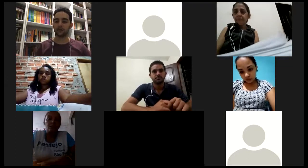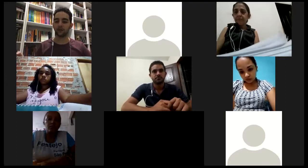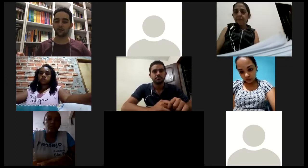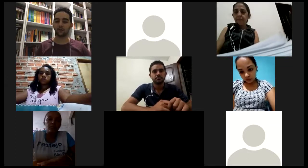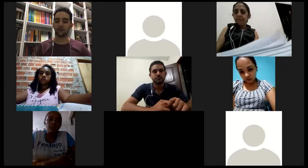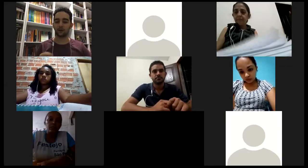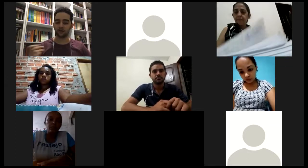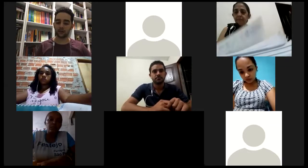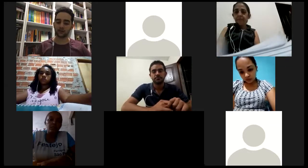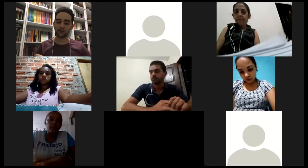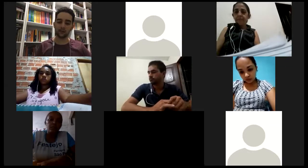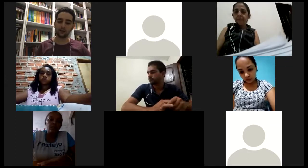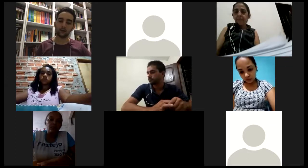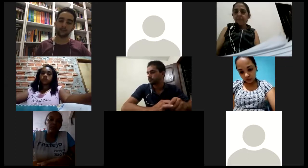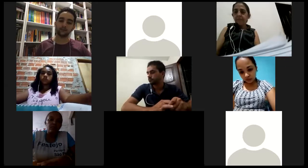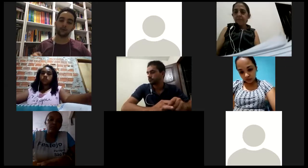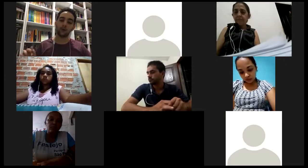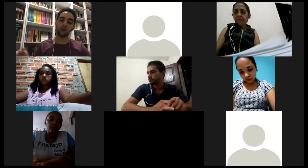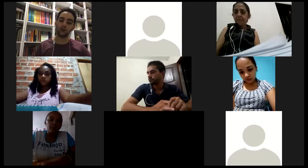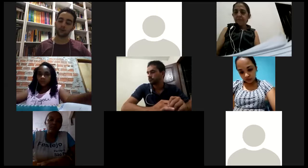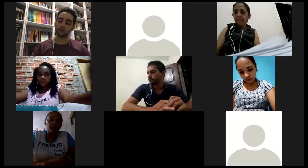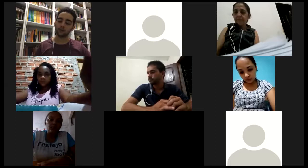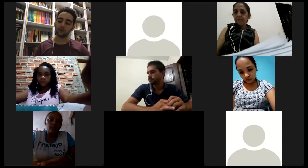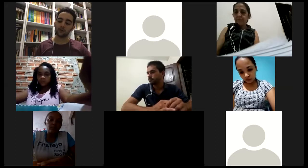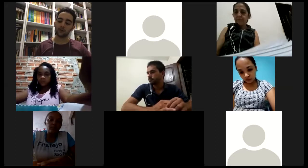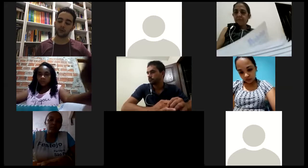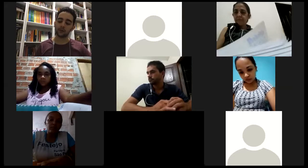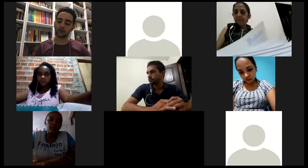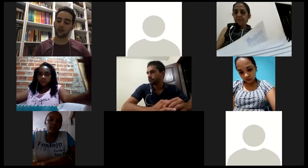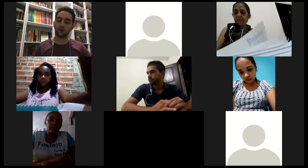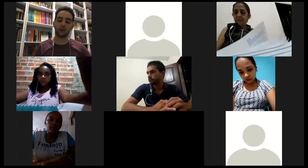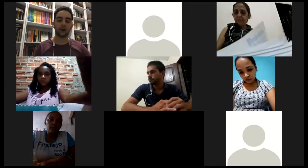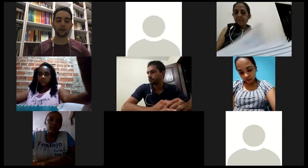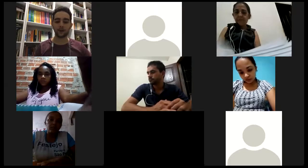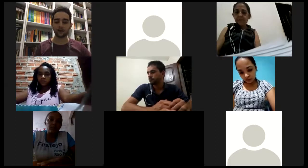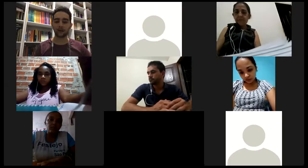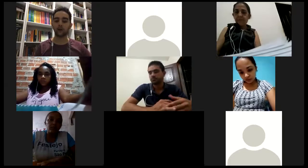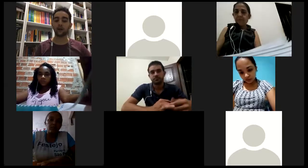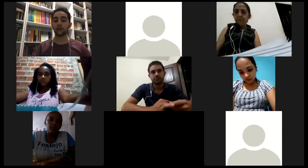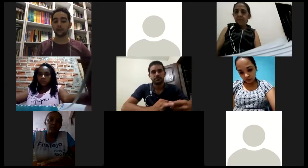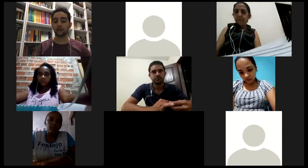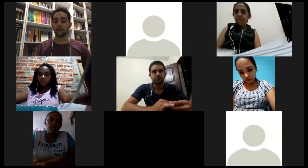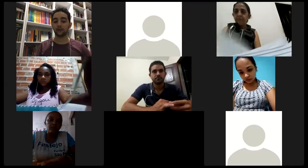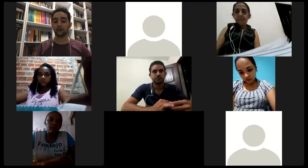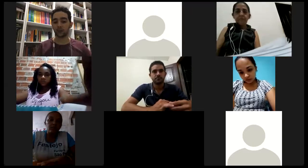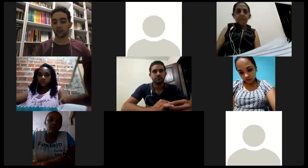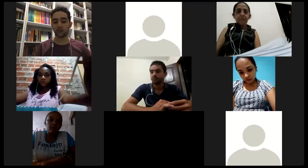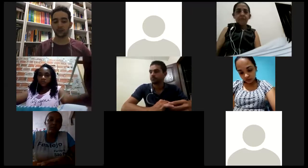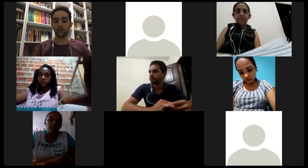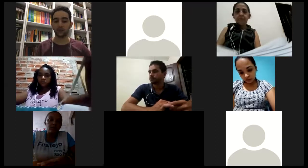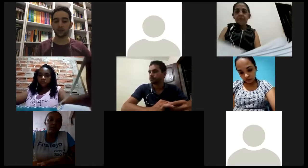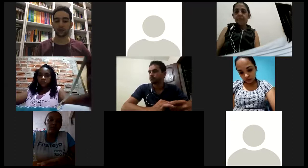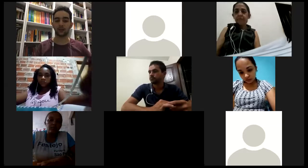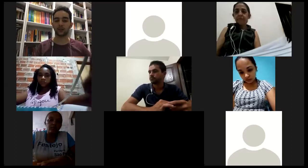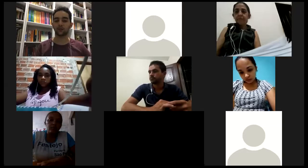na terça-feira, no caso de terça e quinta, eu faço com vocês na terça uma parte mais teórica, também prática, a gente